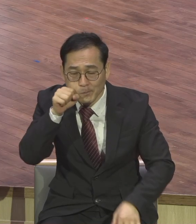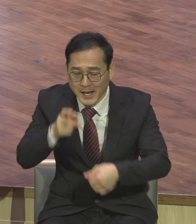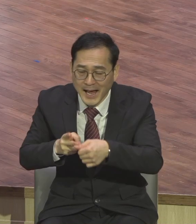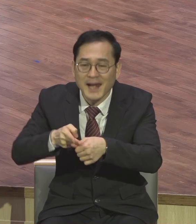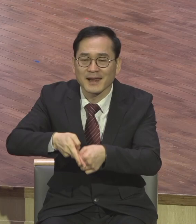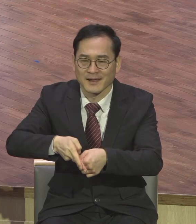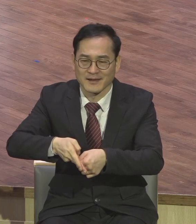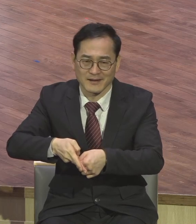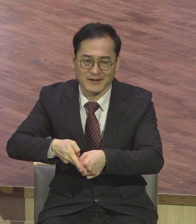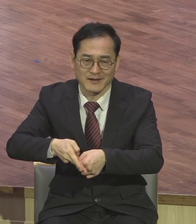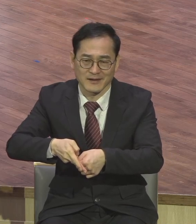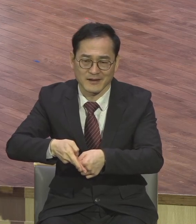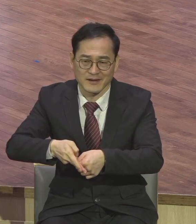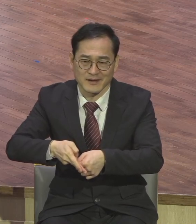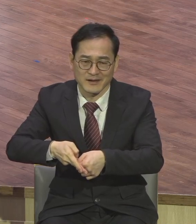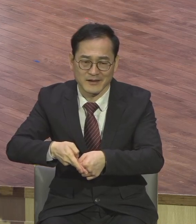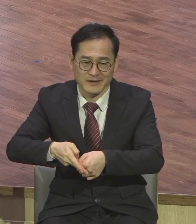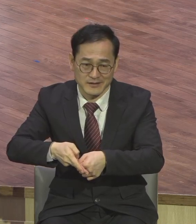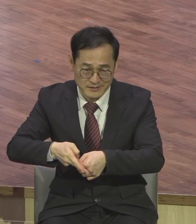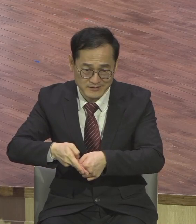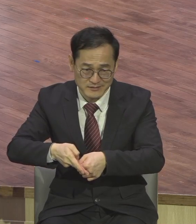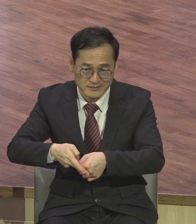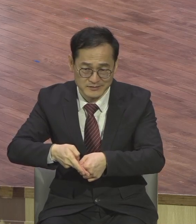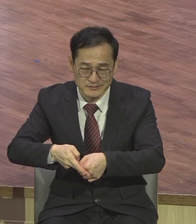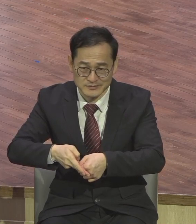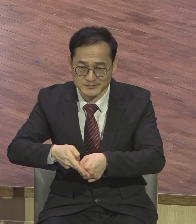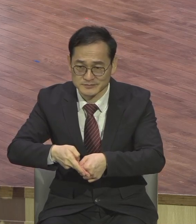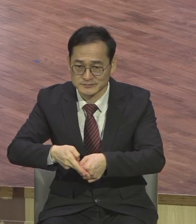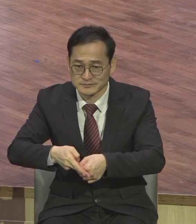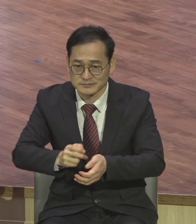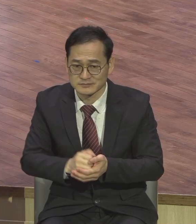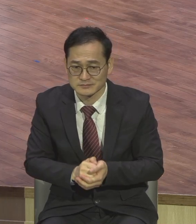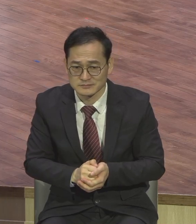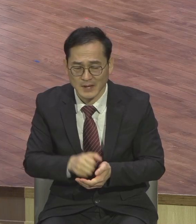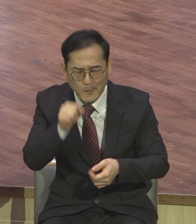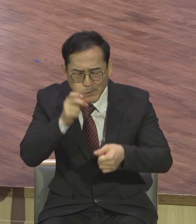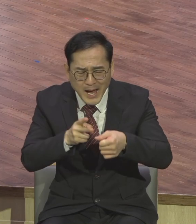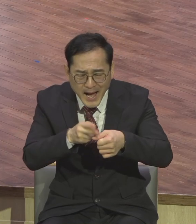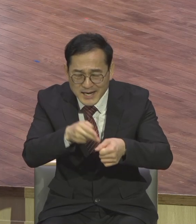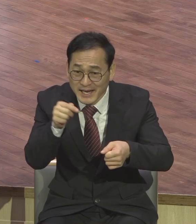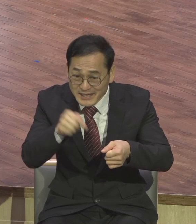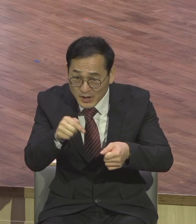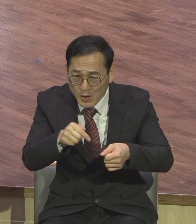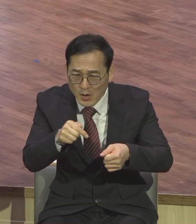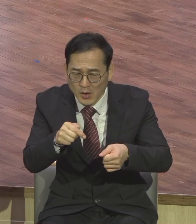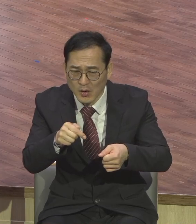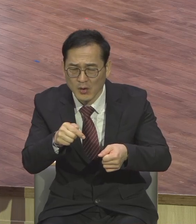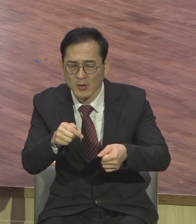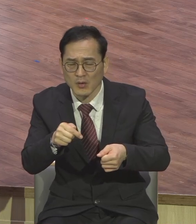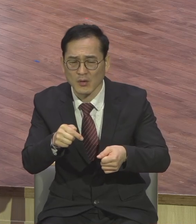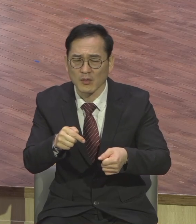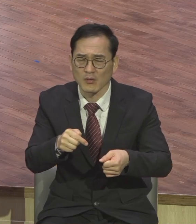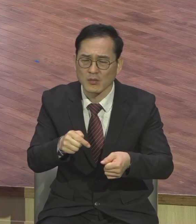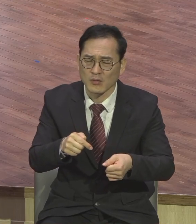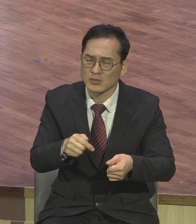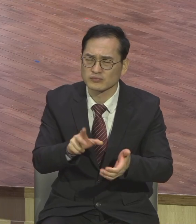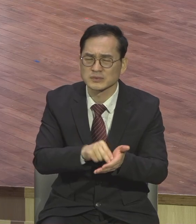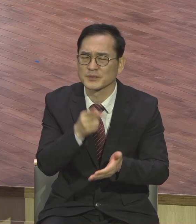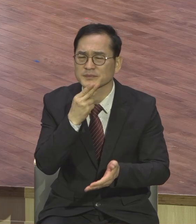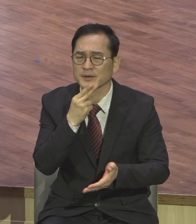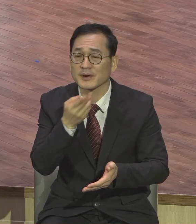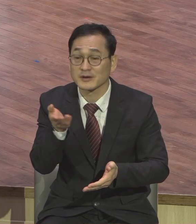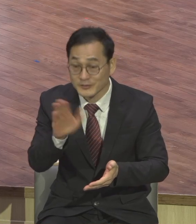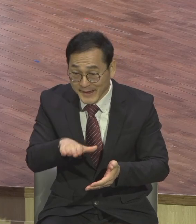것이 할례예요. 징표로. 그래서 할례 자체가 나쁜 것은 아니잖아요. 그런데